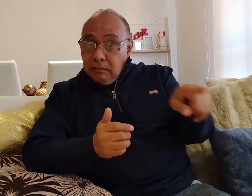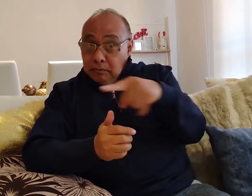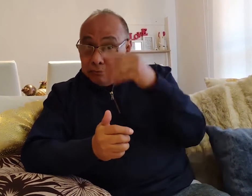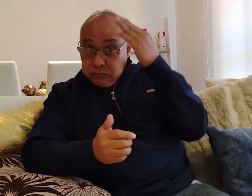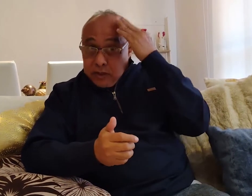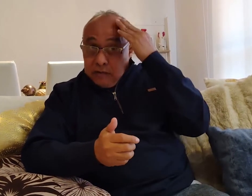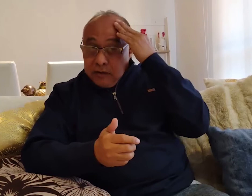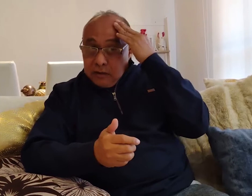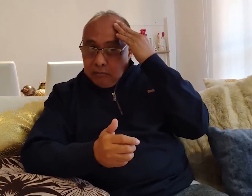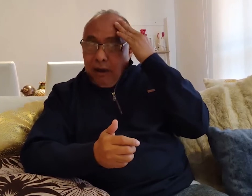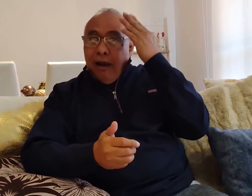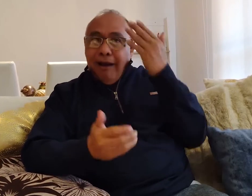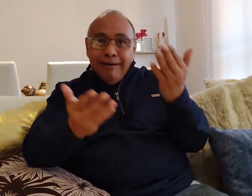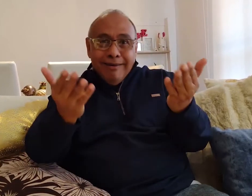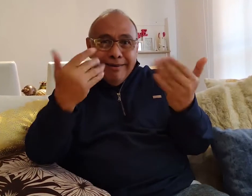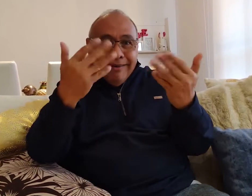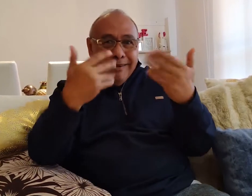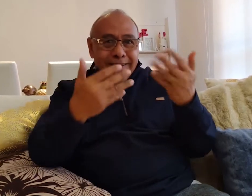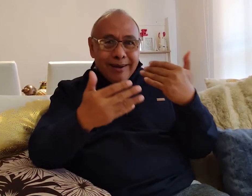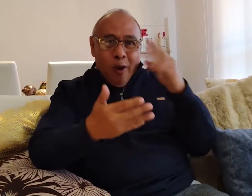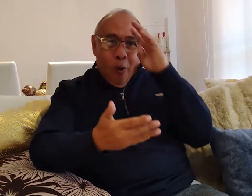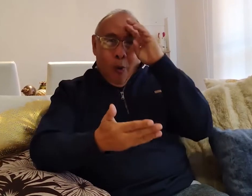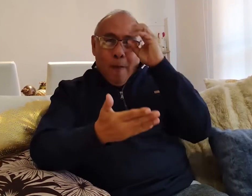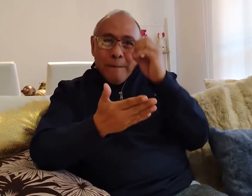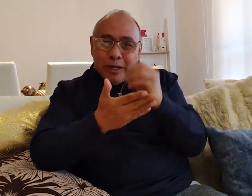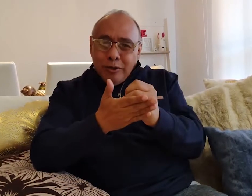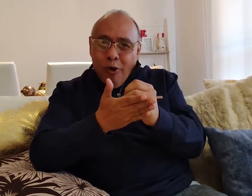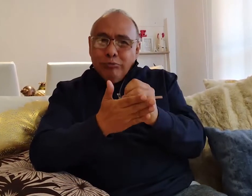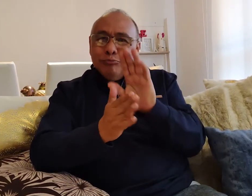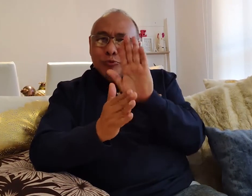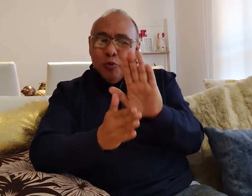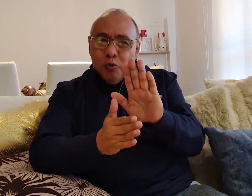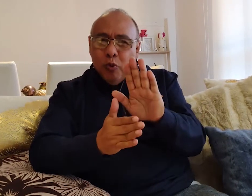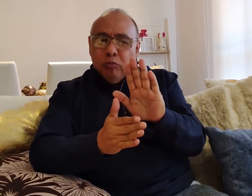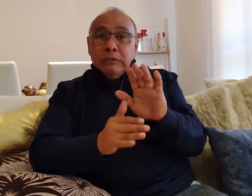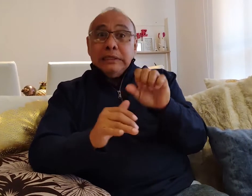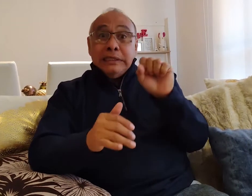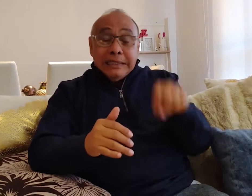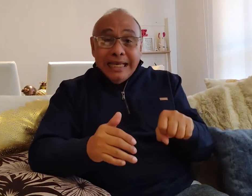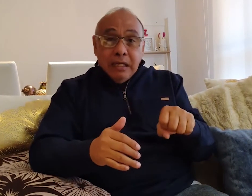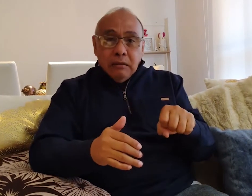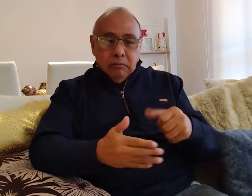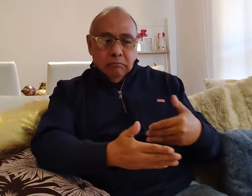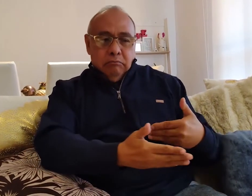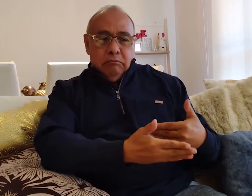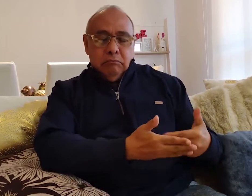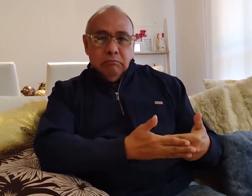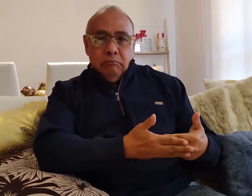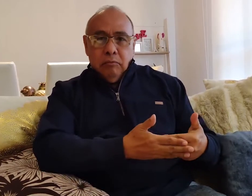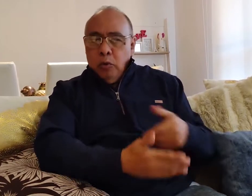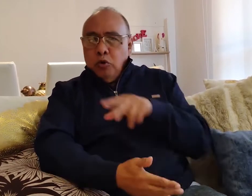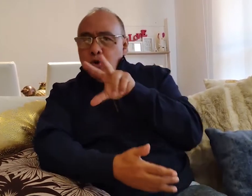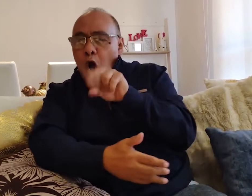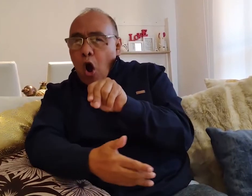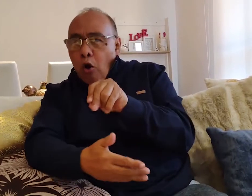¿Ustedes qué piensan? Bueno, compártanos su opinión, argumentando si es o no es.